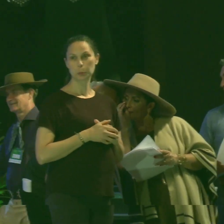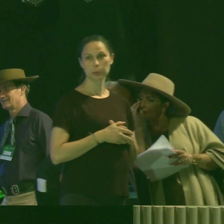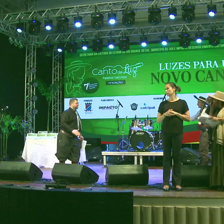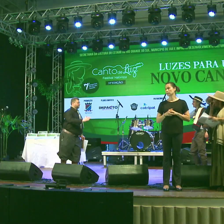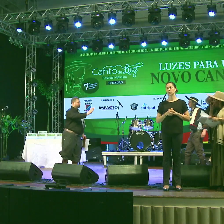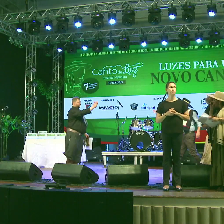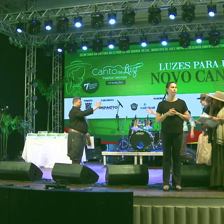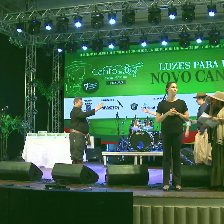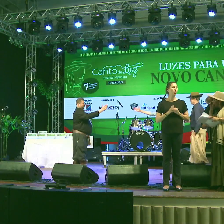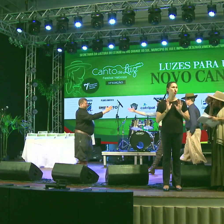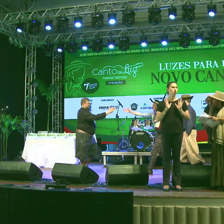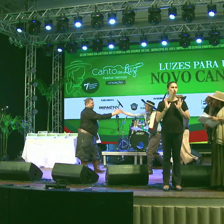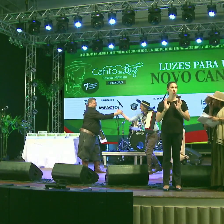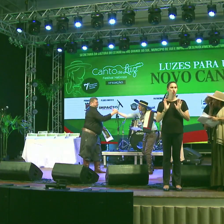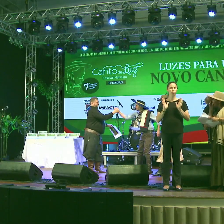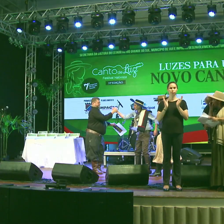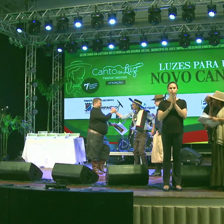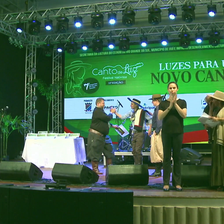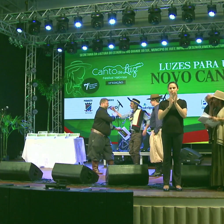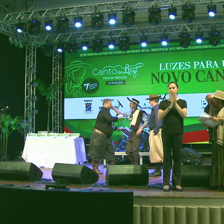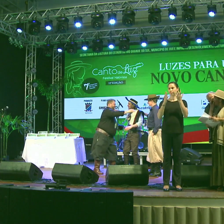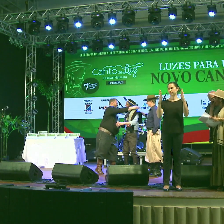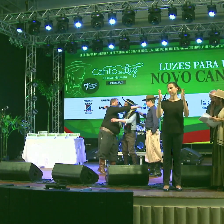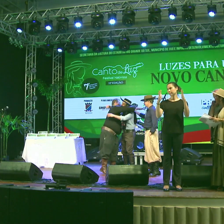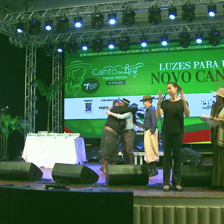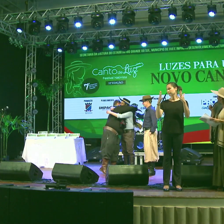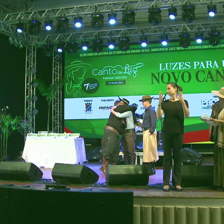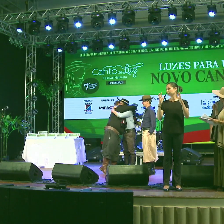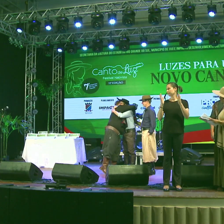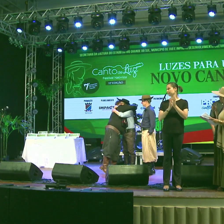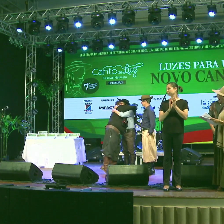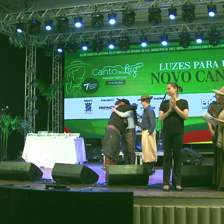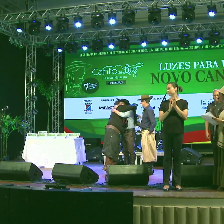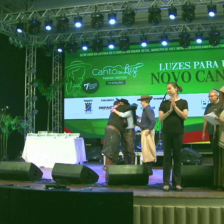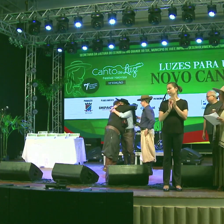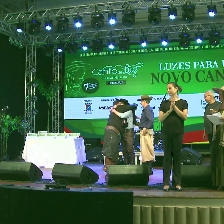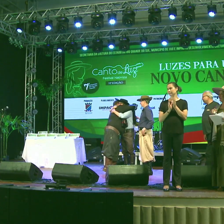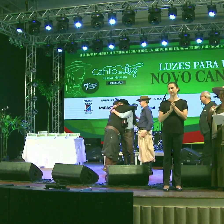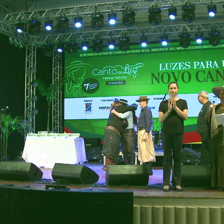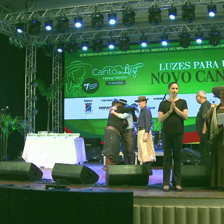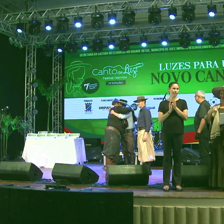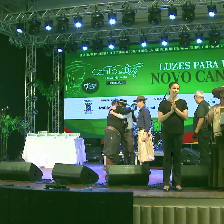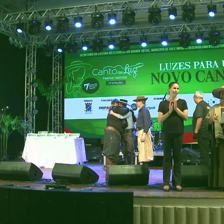Já está aqui no palco, vamos aplaudir, senhoras e senhores.